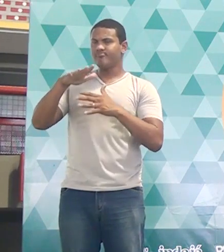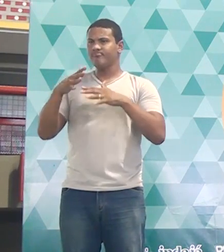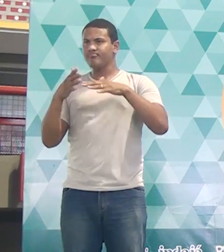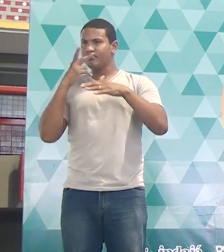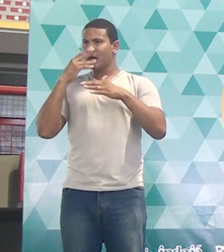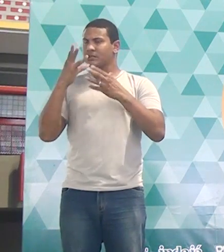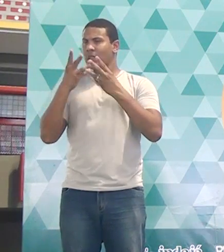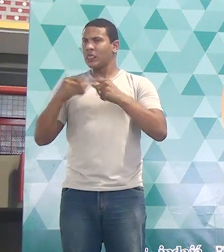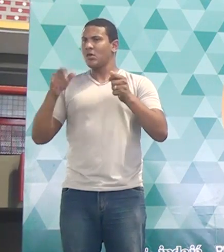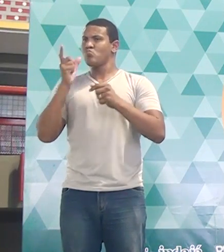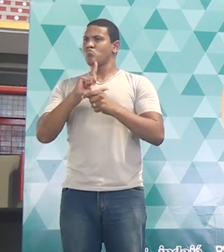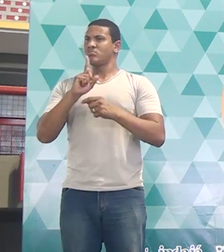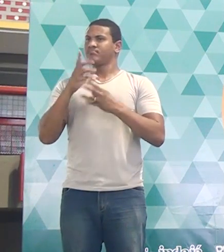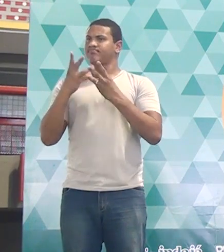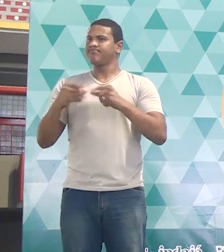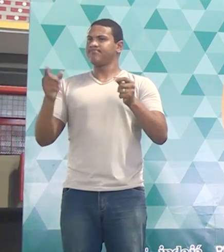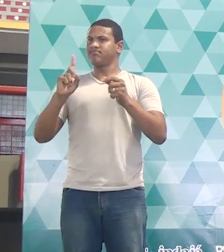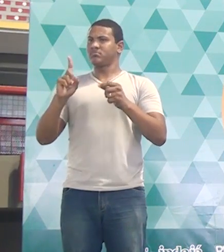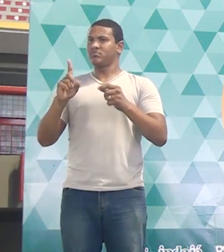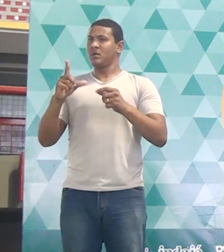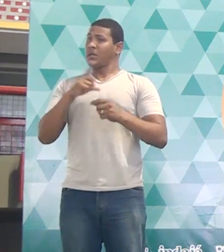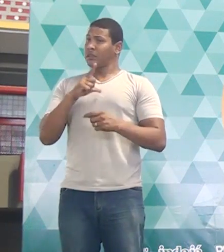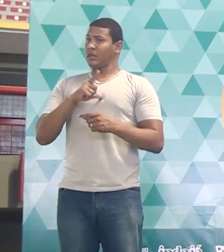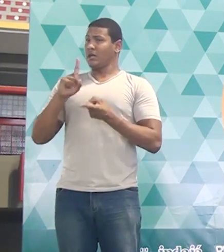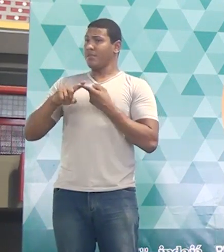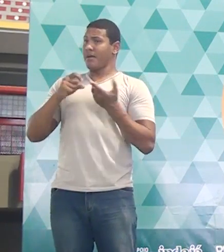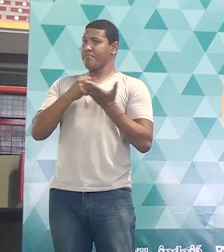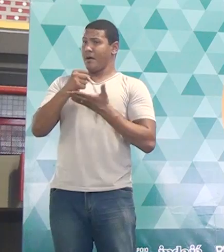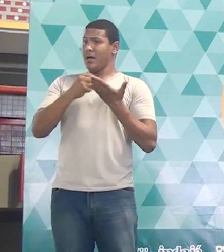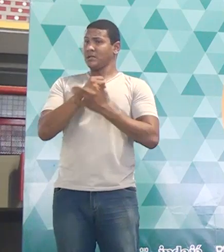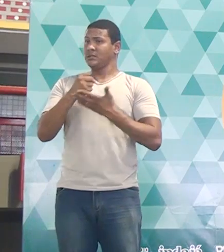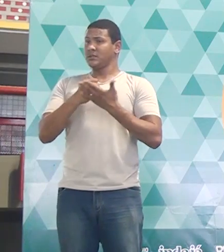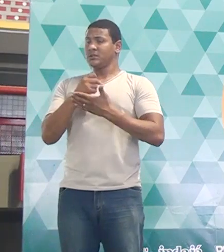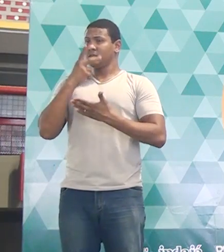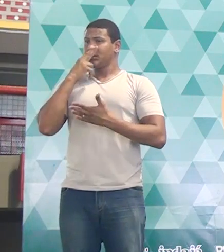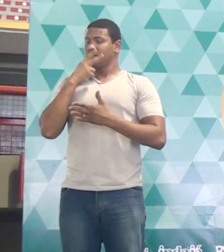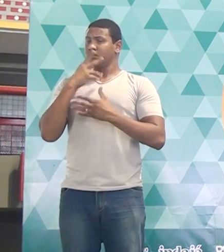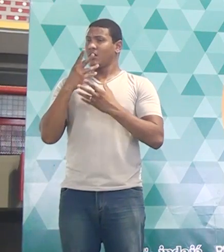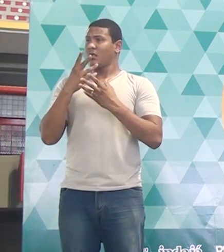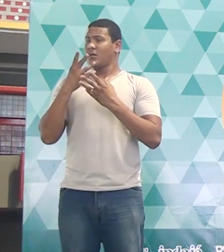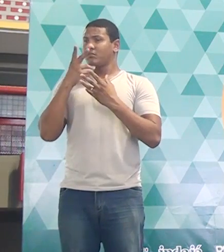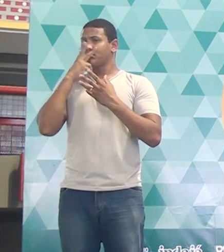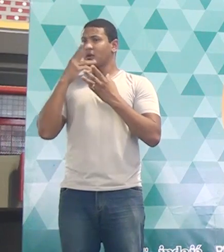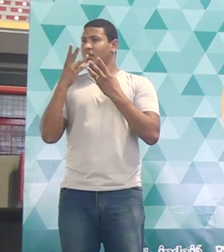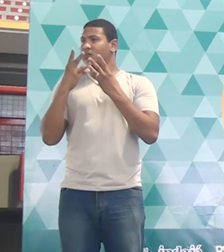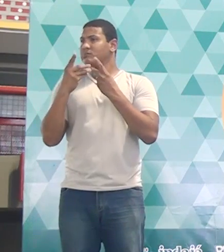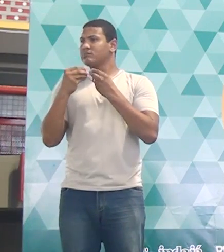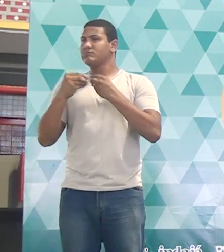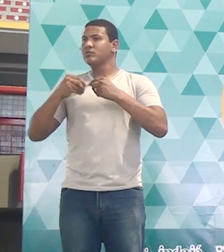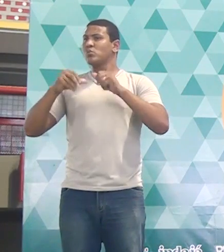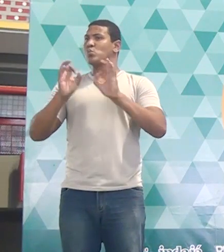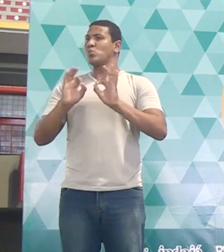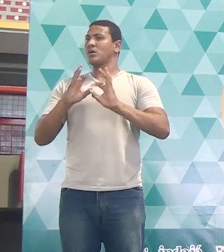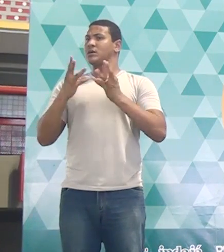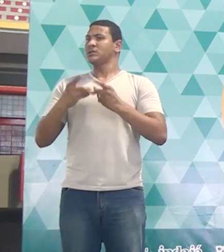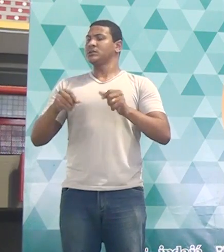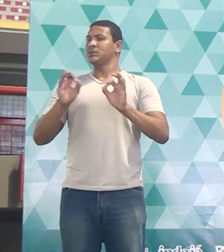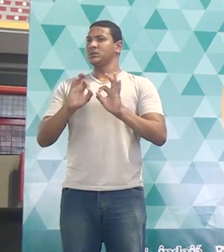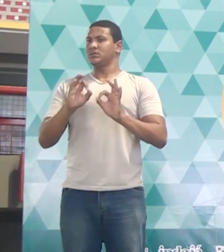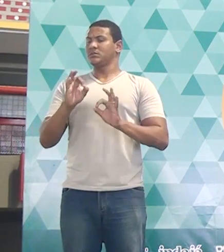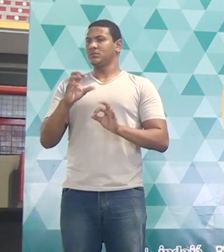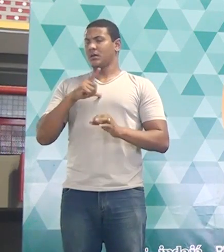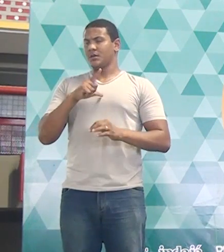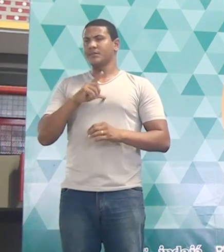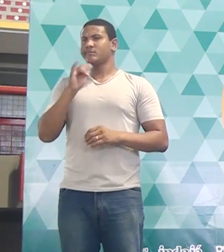existem ácidos instáveis, existem bases instáveis. São 4, mas dessas 4 só uma é importante, que é